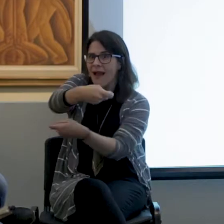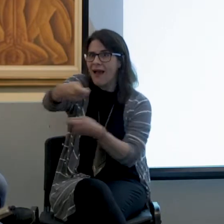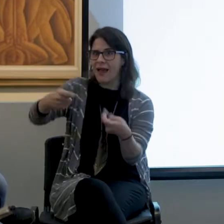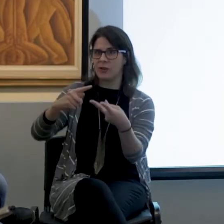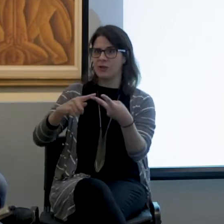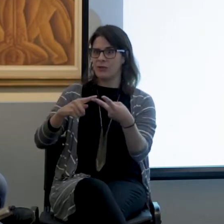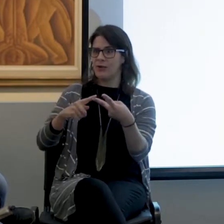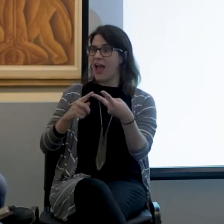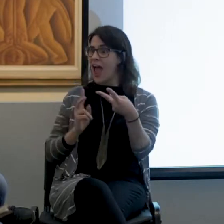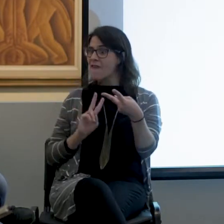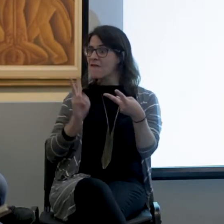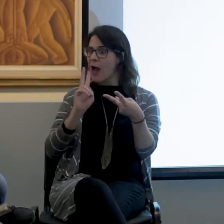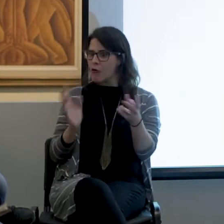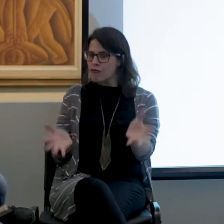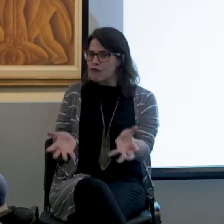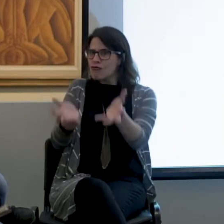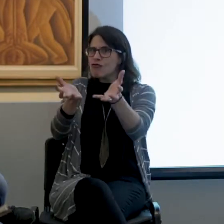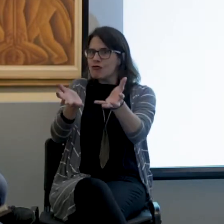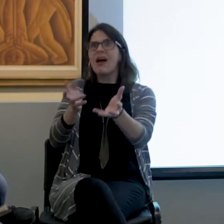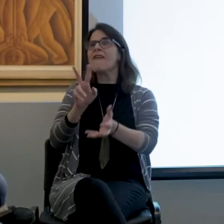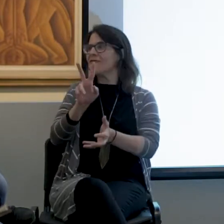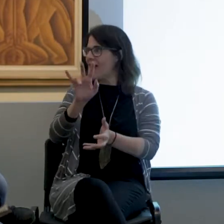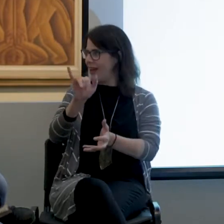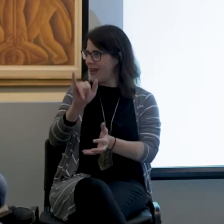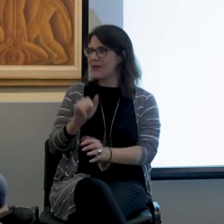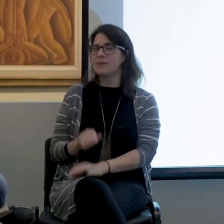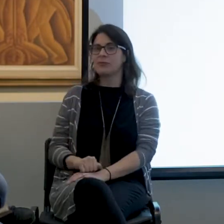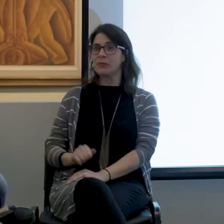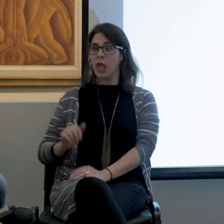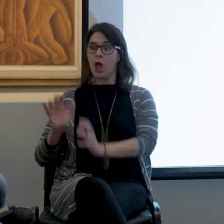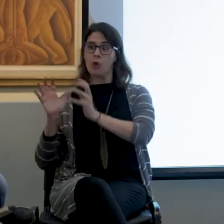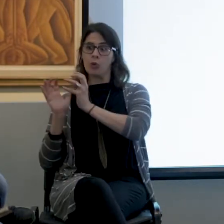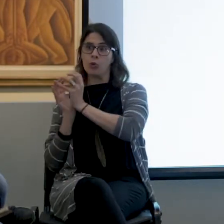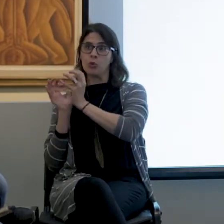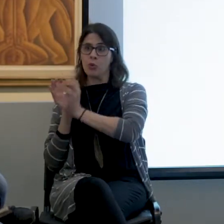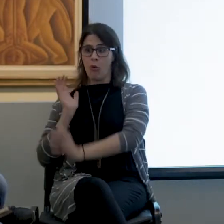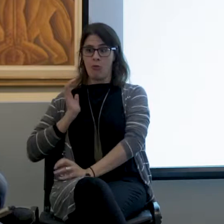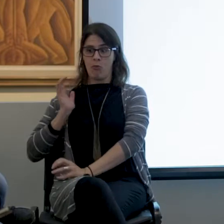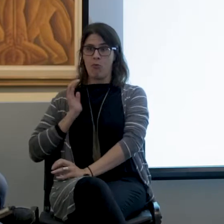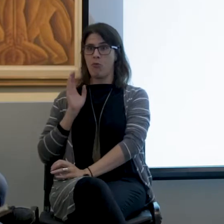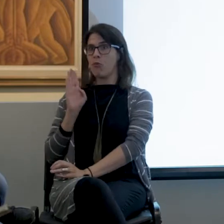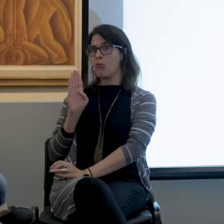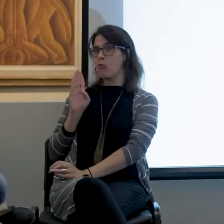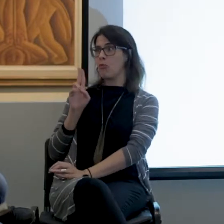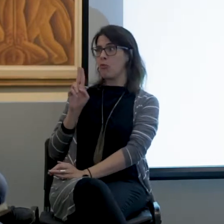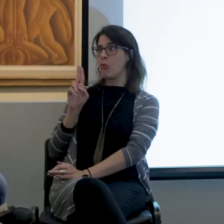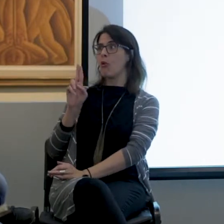da burguesia, que a burguesia, sobretudo a europeia, atrasada, né?